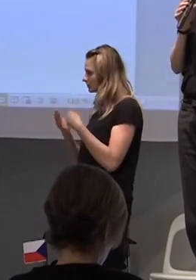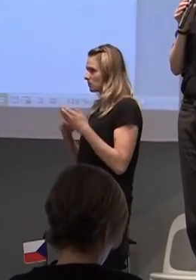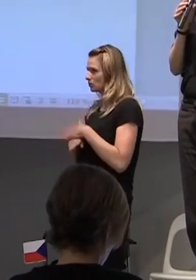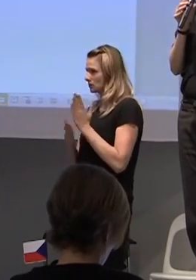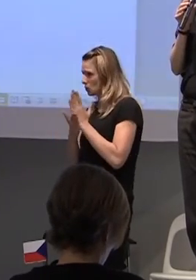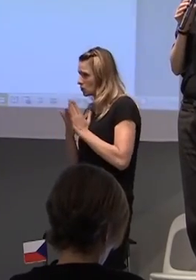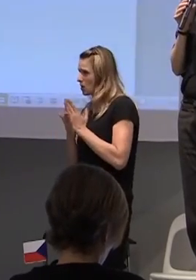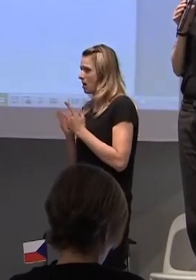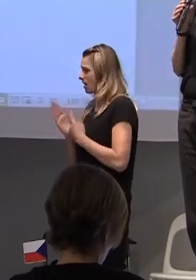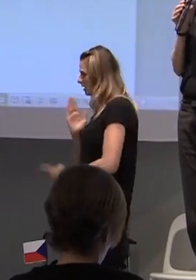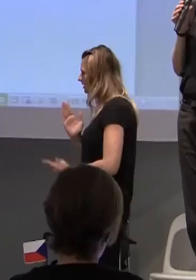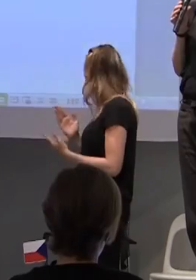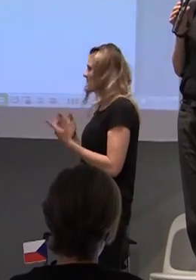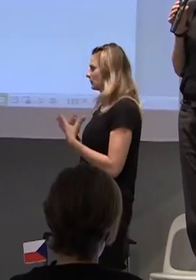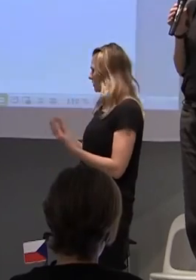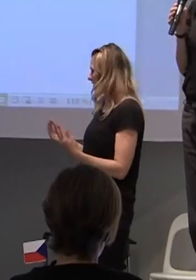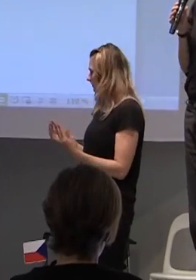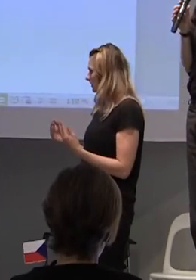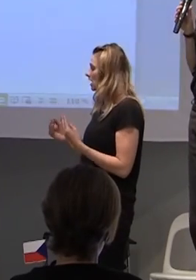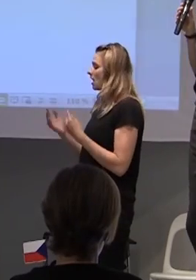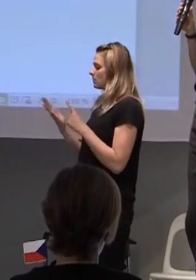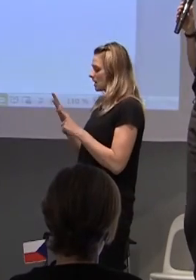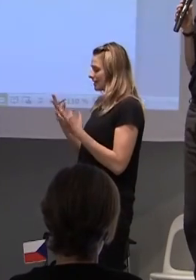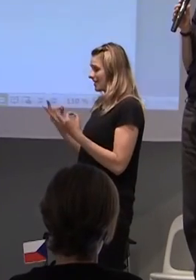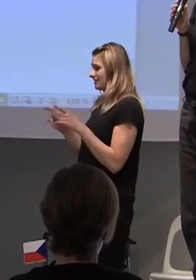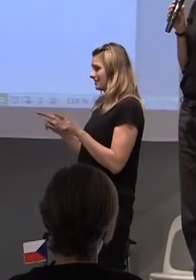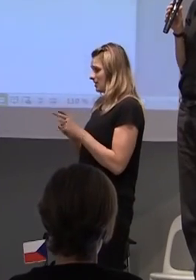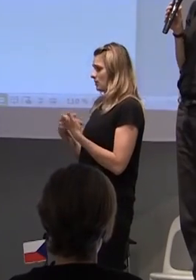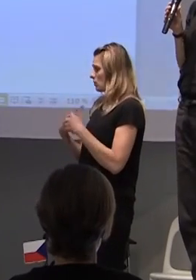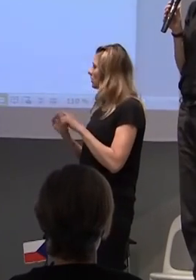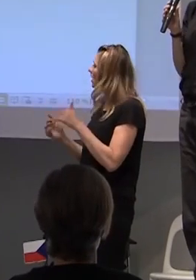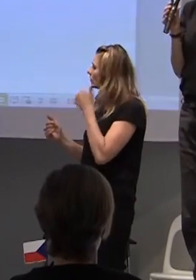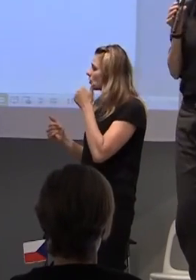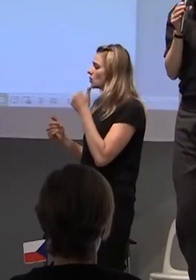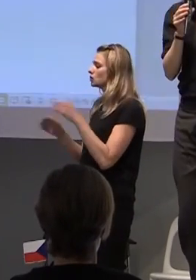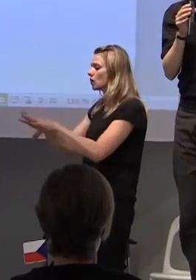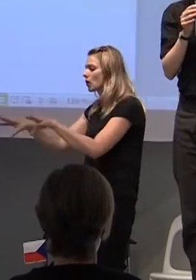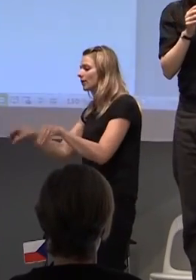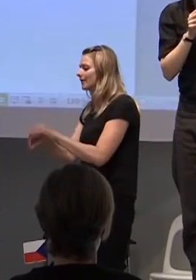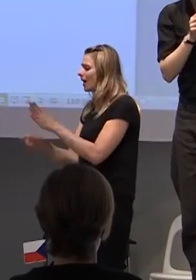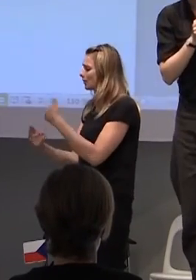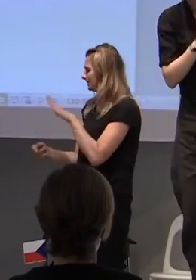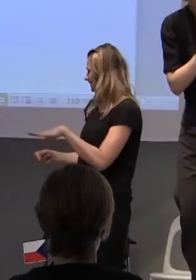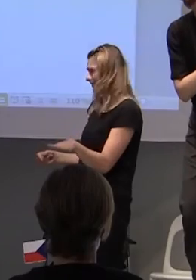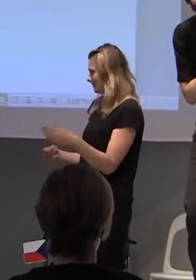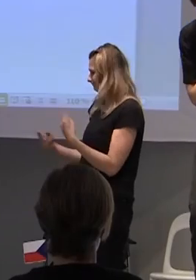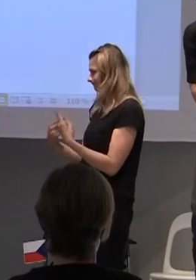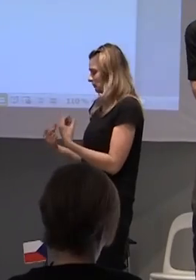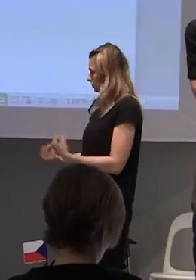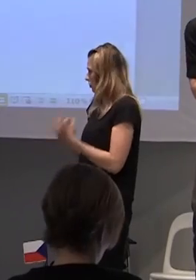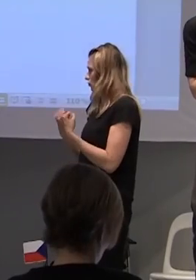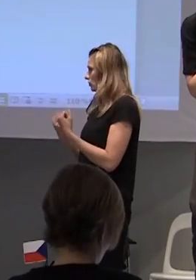Problematická komunikace s rodinou, která nikdy není příliš podpůrná, nikdy je příliš příkladně podpůrná.